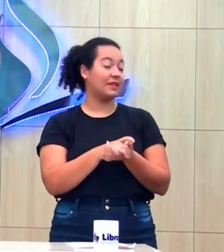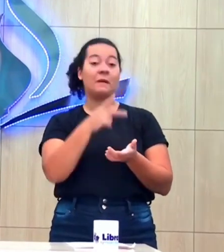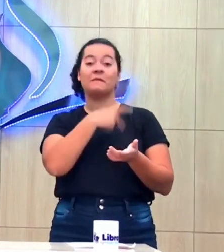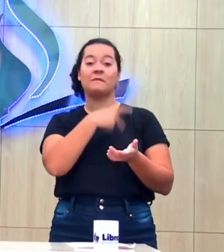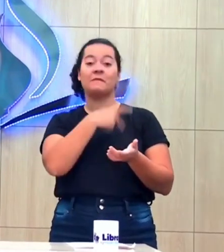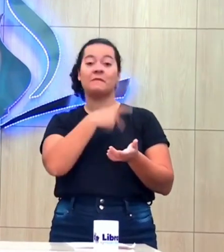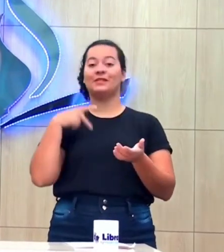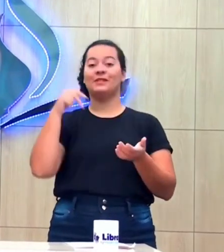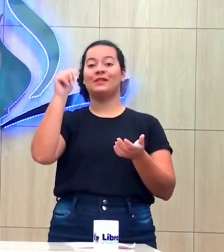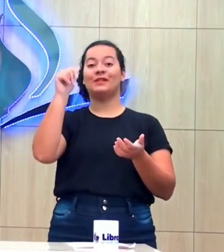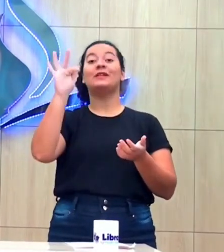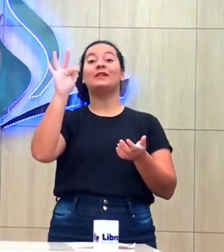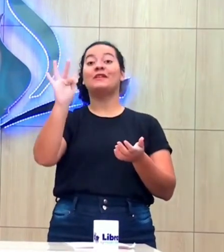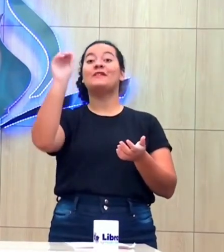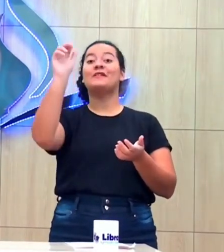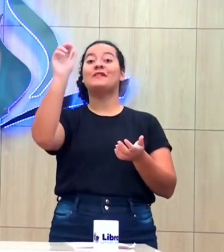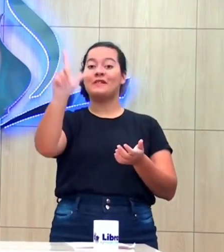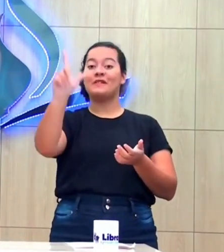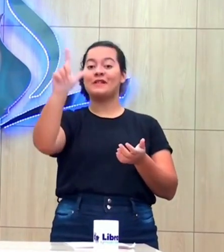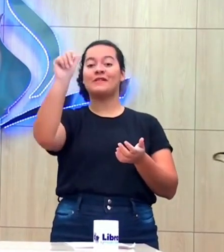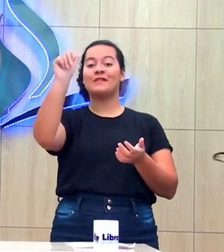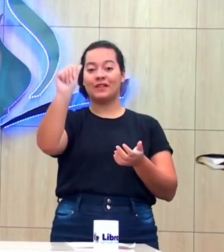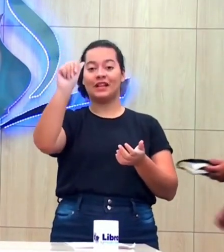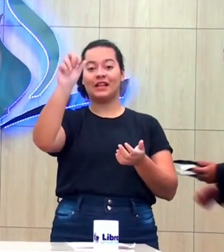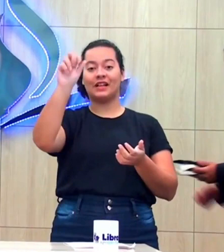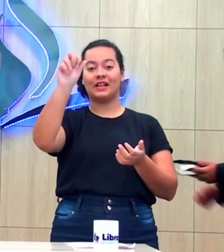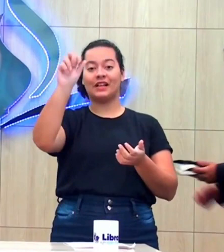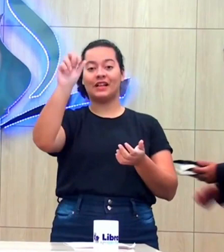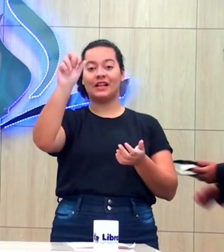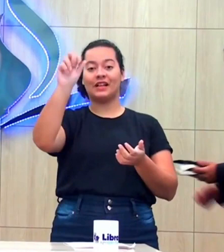Ele estará nos trazendo